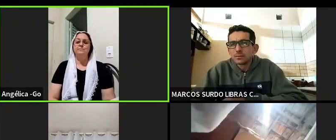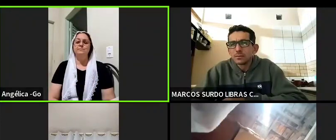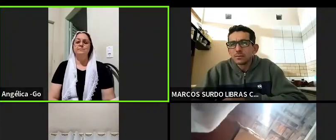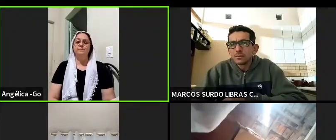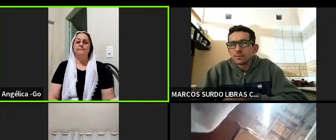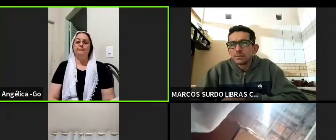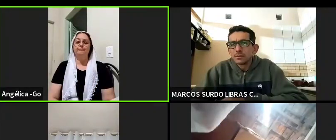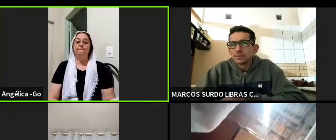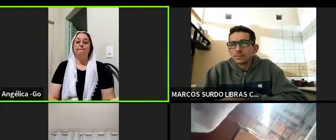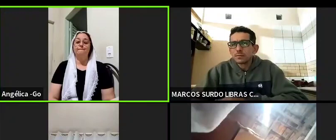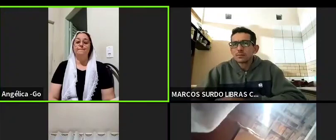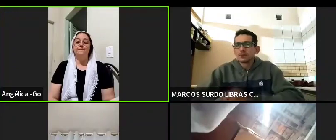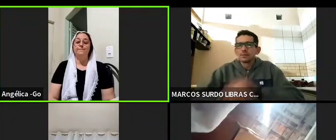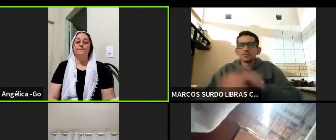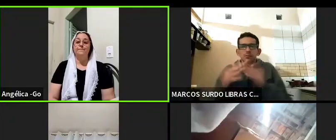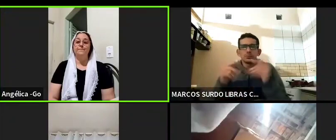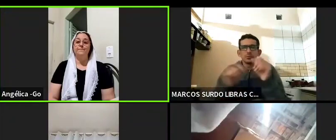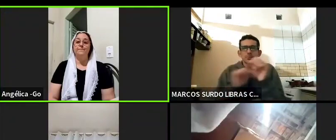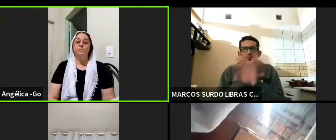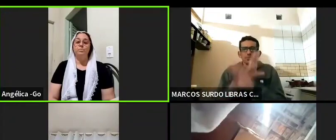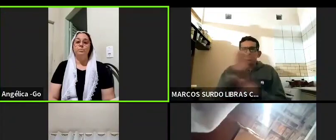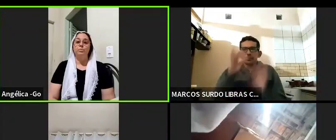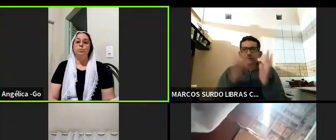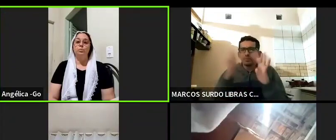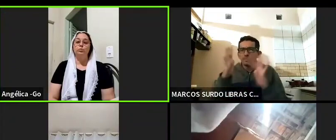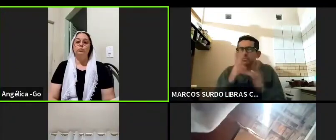irmão, dá para nós se livrar da nossa sombra?